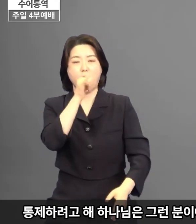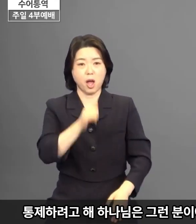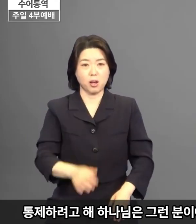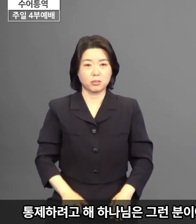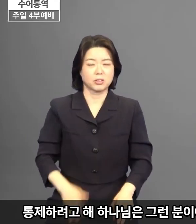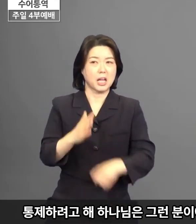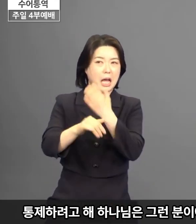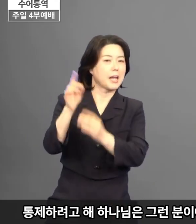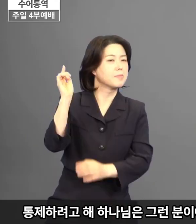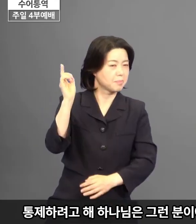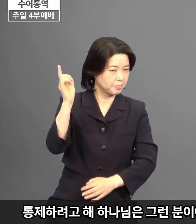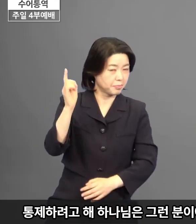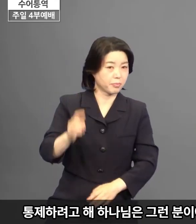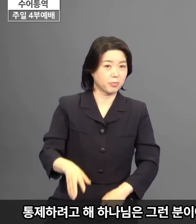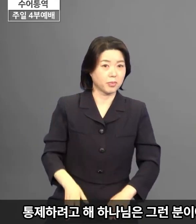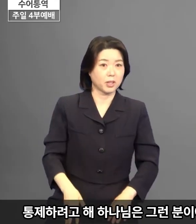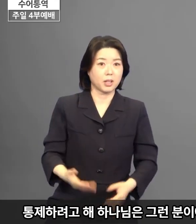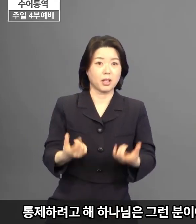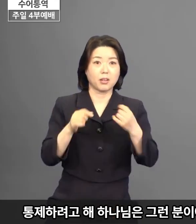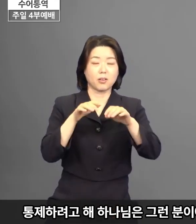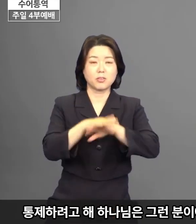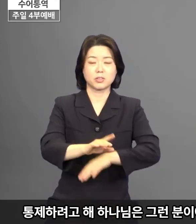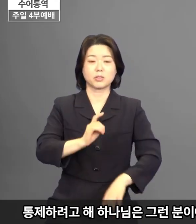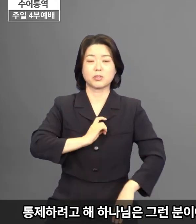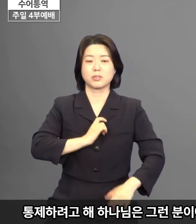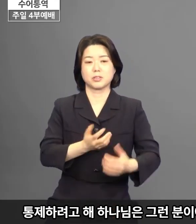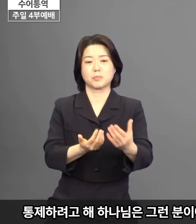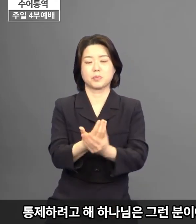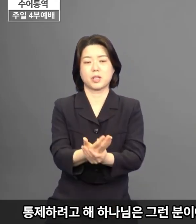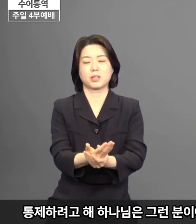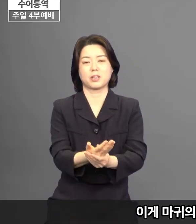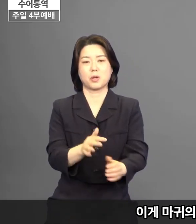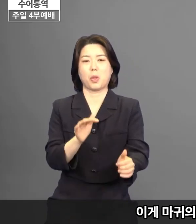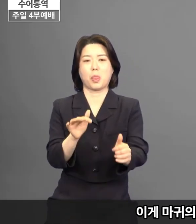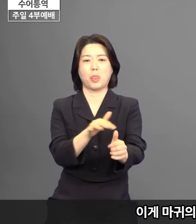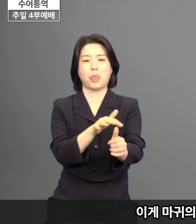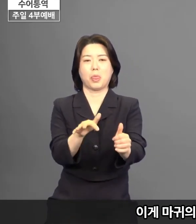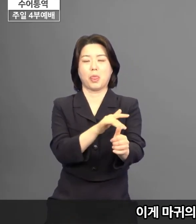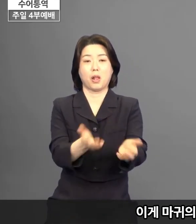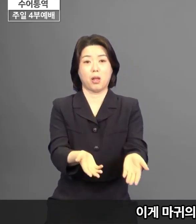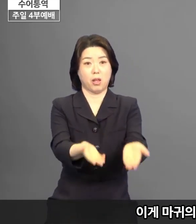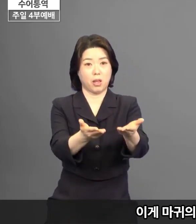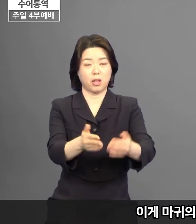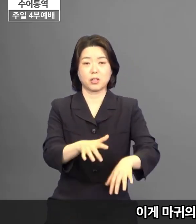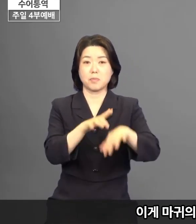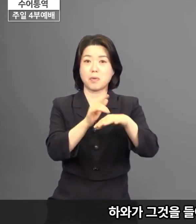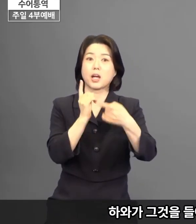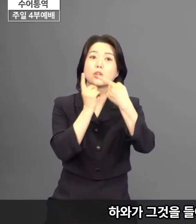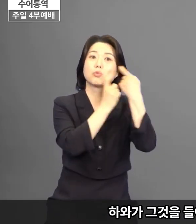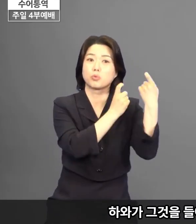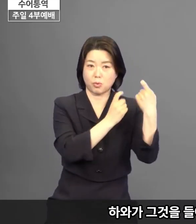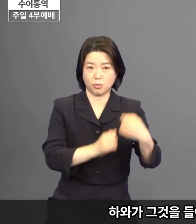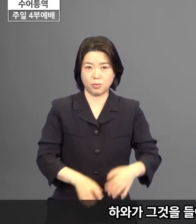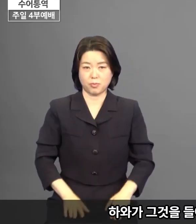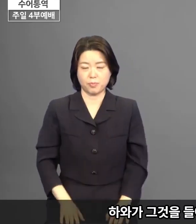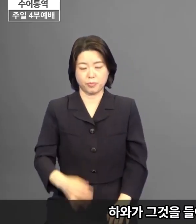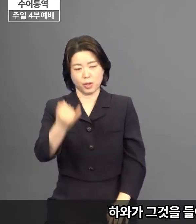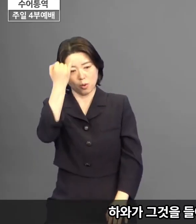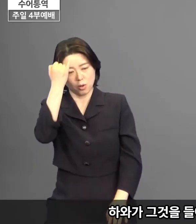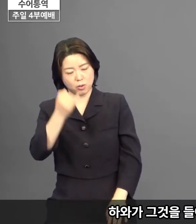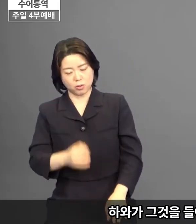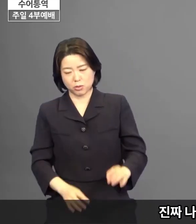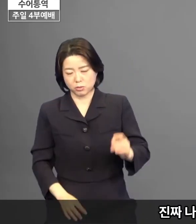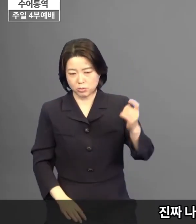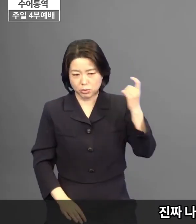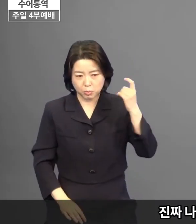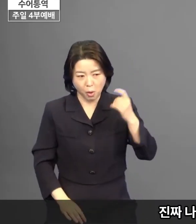하나님 그런 분이야. 이런 식으로 의심하게 만드는 겁니다. 이게 마귀의 유혹이었거든요. 하와가 그것을 들어보니까 그런 것